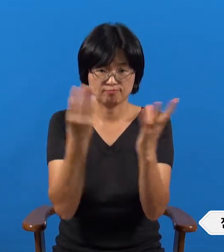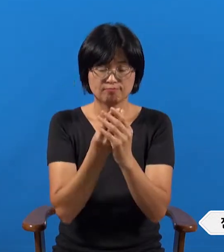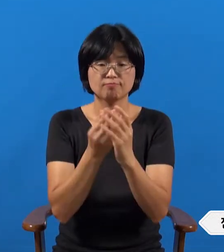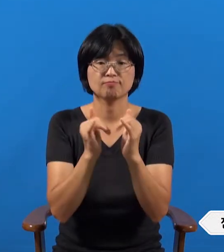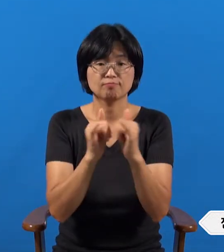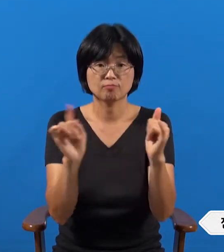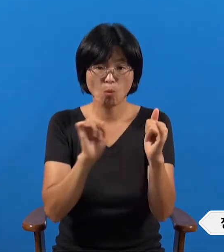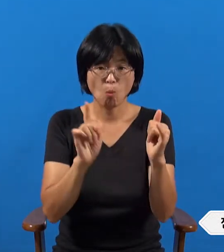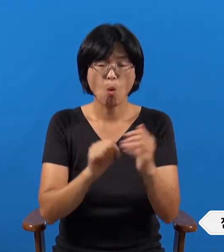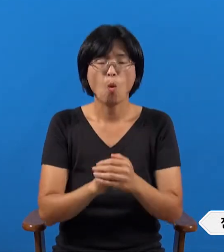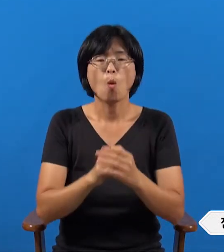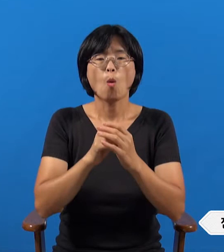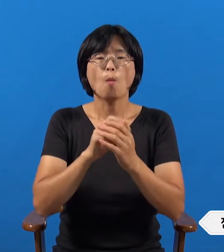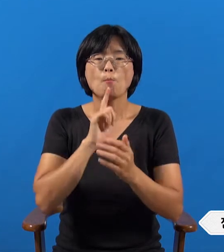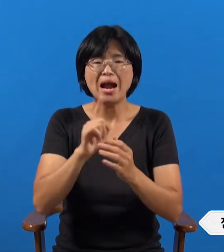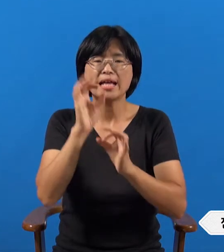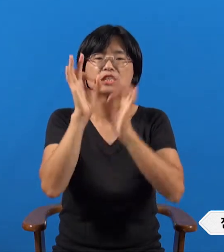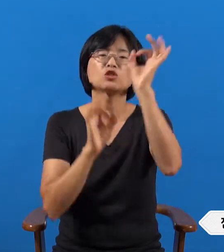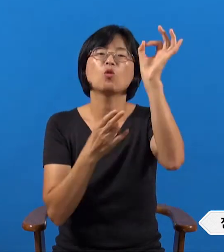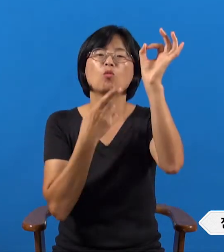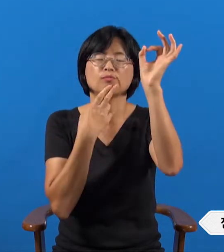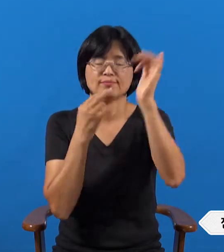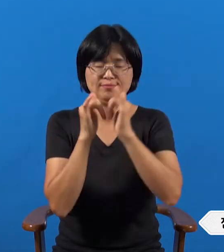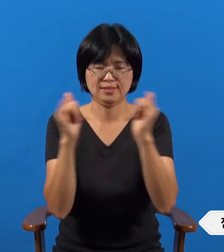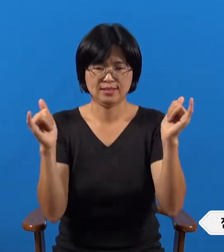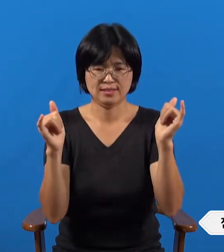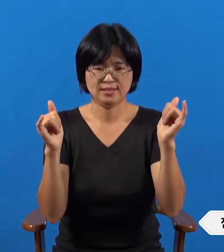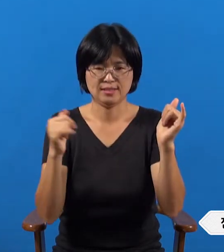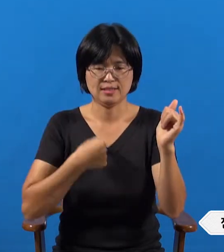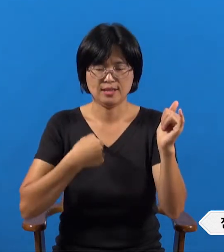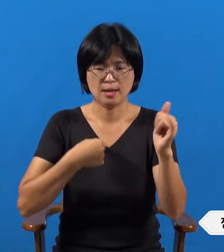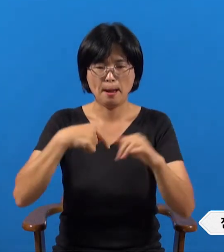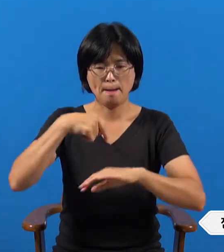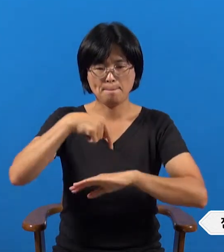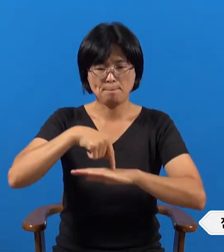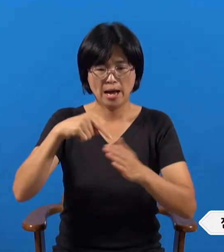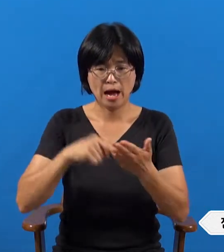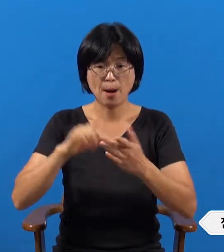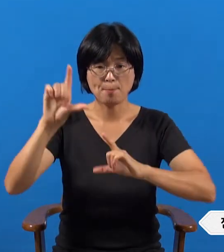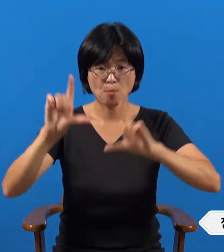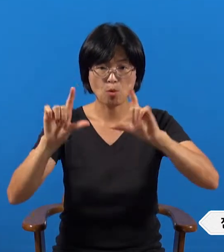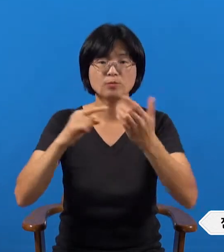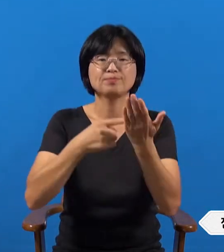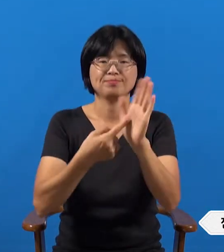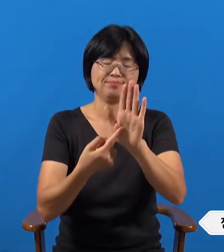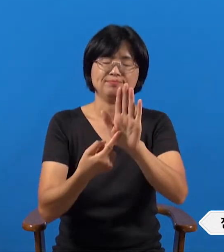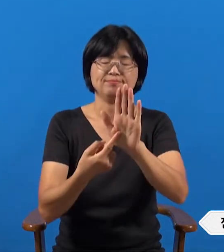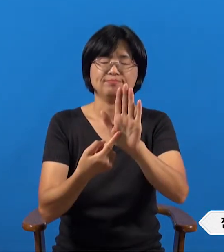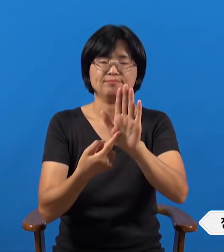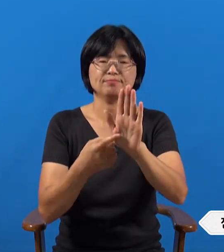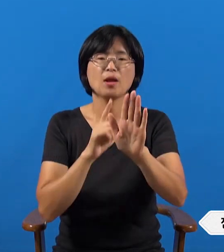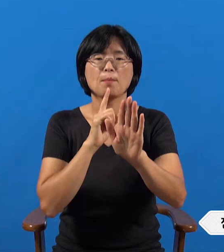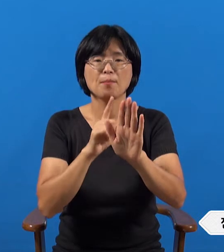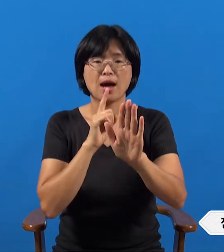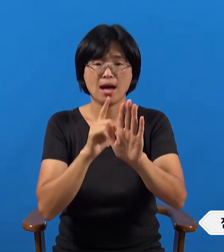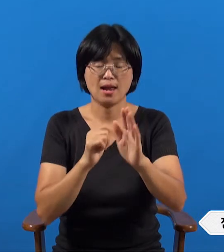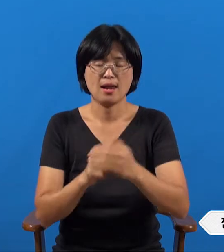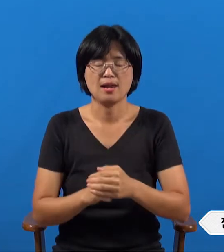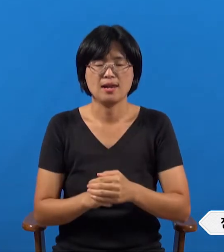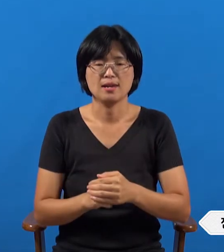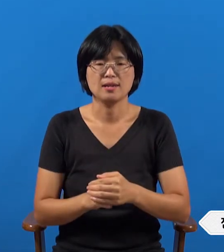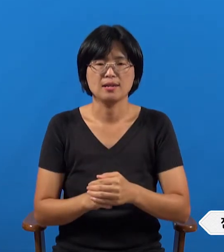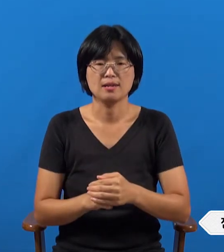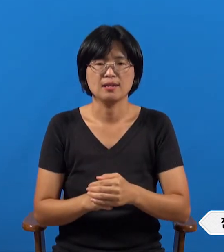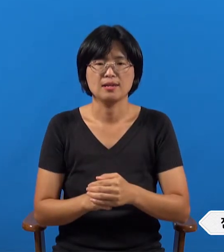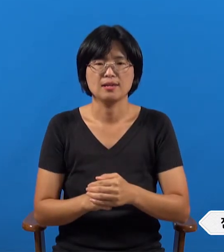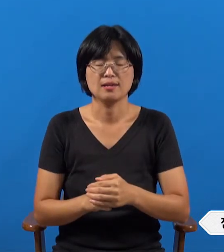성숙한 자, 온전한 자는 말에 실수가 없는 자, 바로 내 마음의 모습을 나타내는